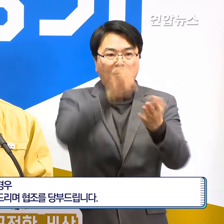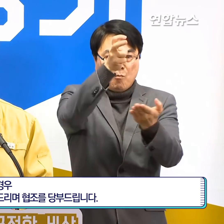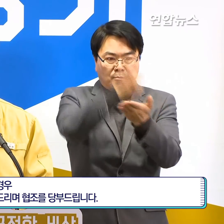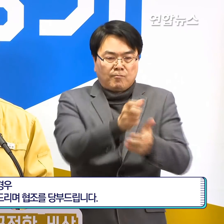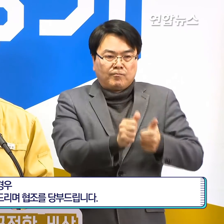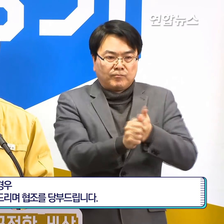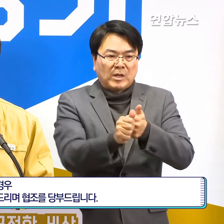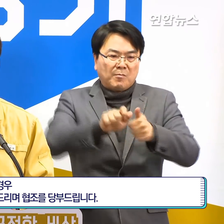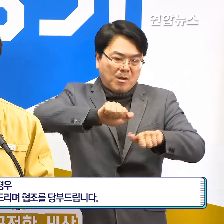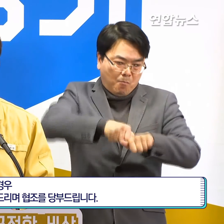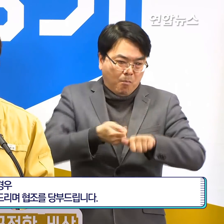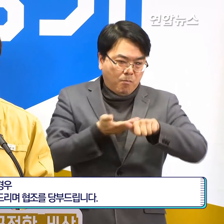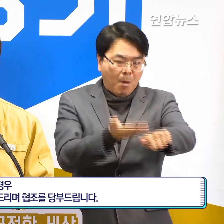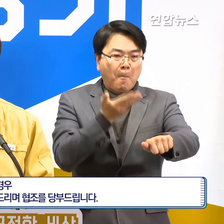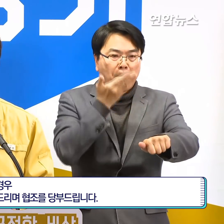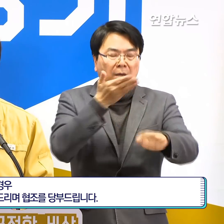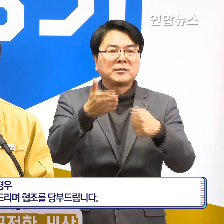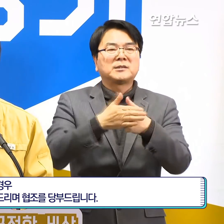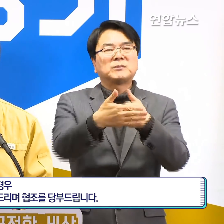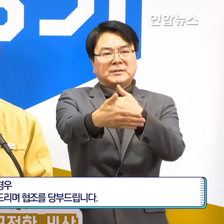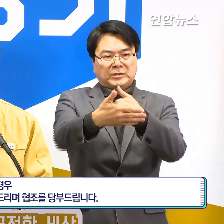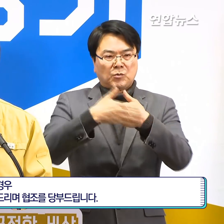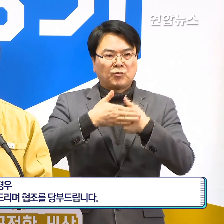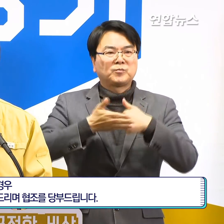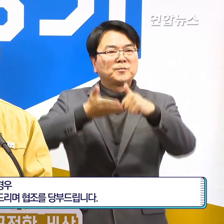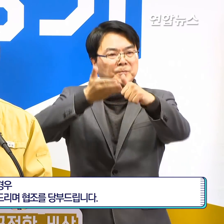알려드리며 협조를 당부드립니다.